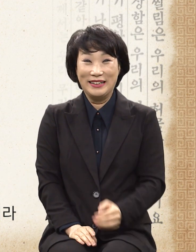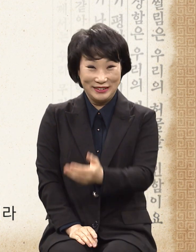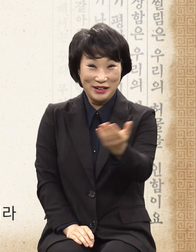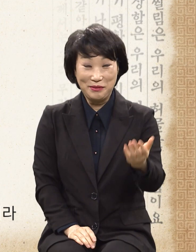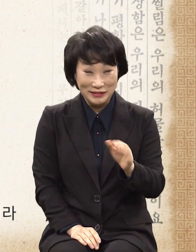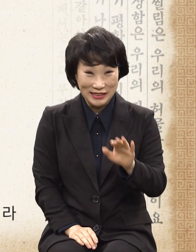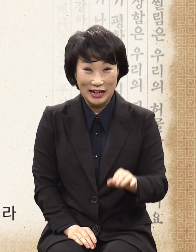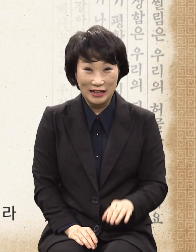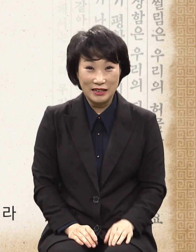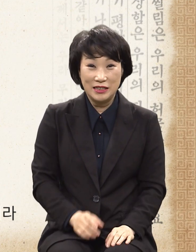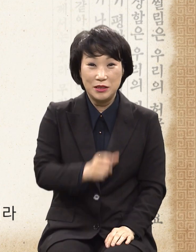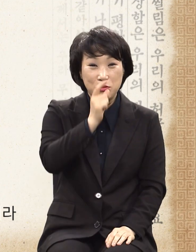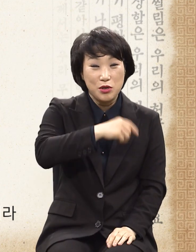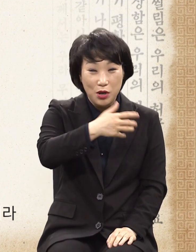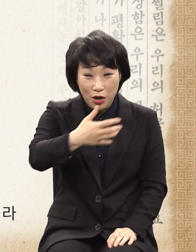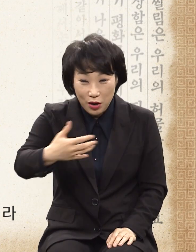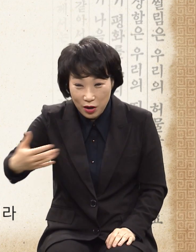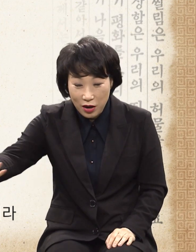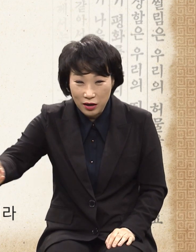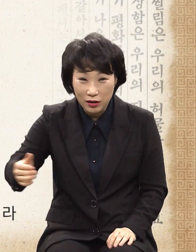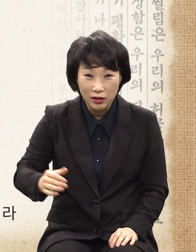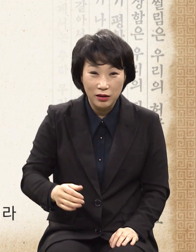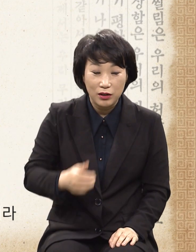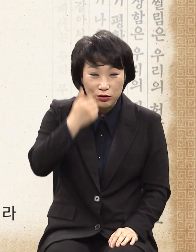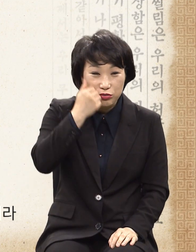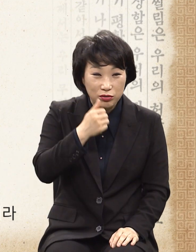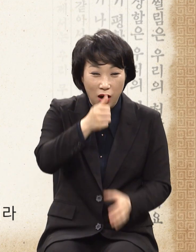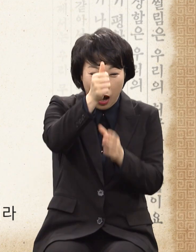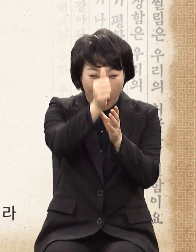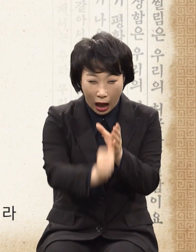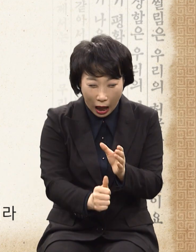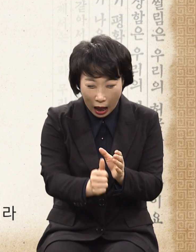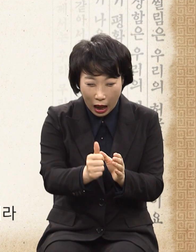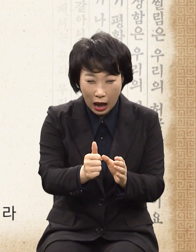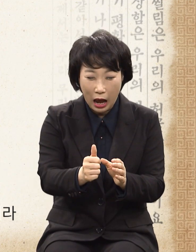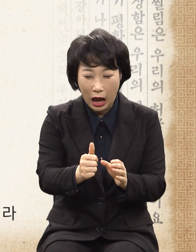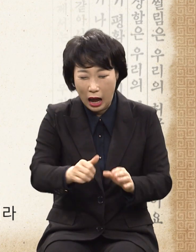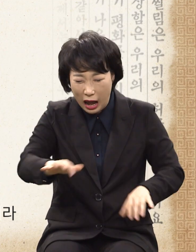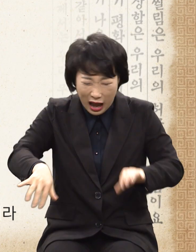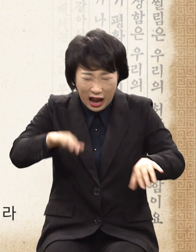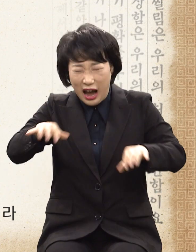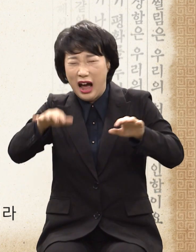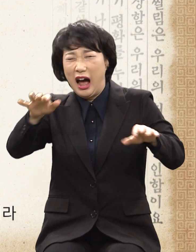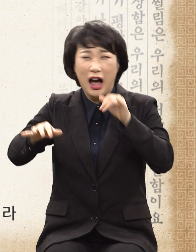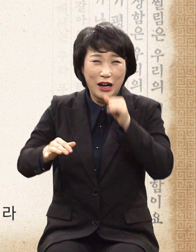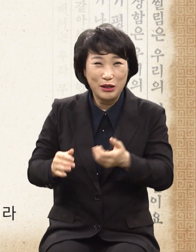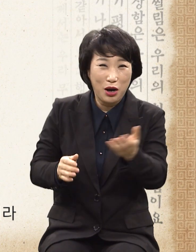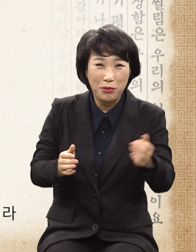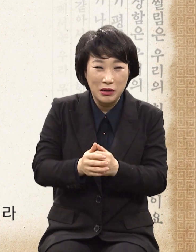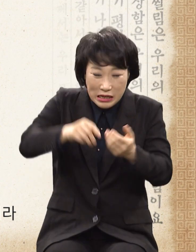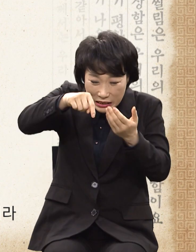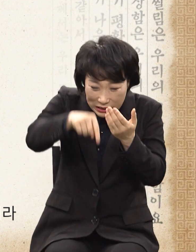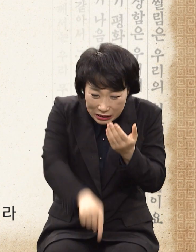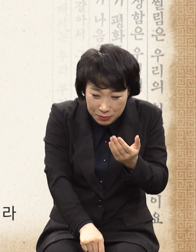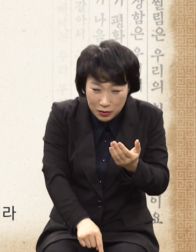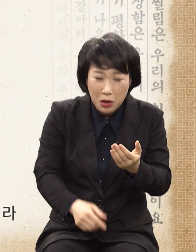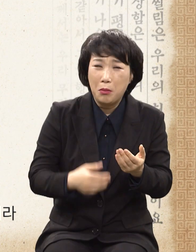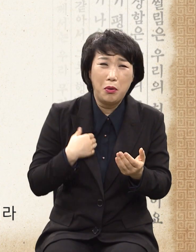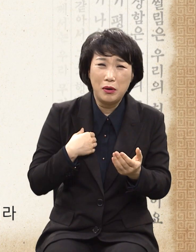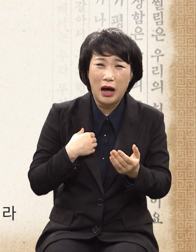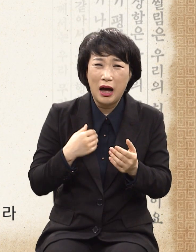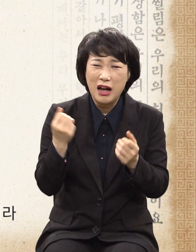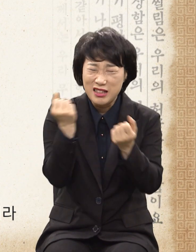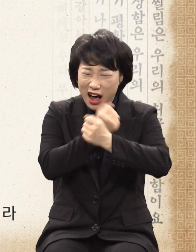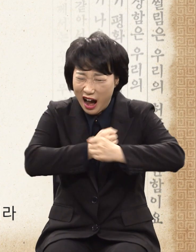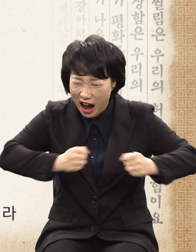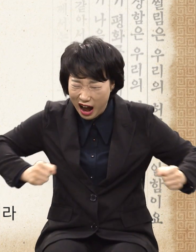물속에 풍덩 빠진 자가 깊이가 끝이 없고 넓이가 끝이 없는데 수영도 안 하고 살려고